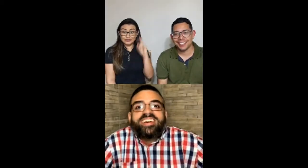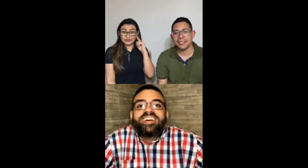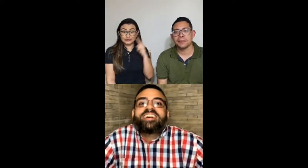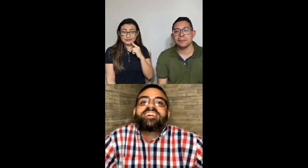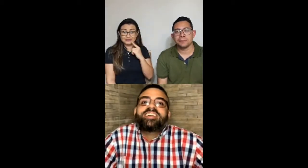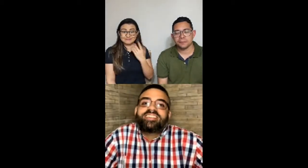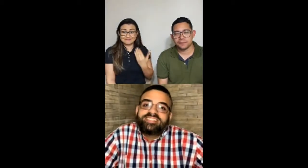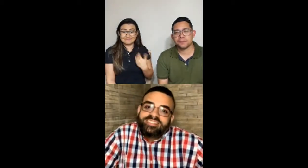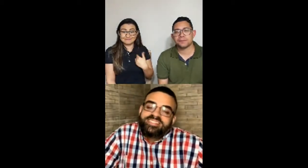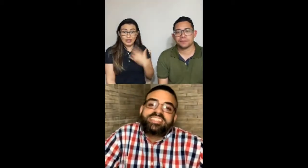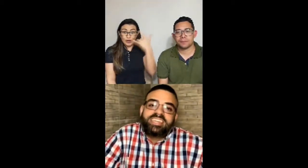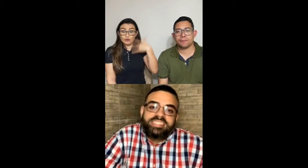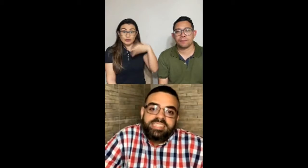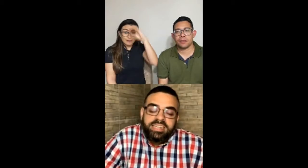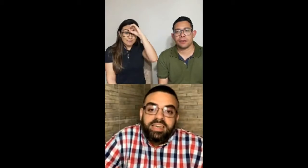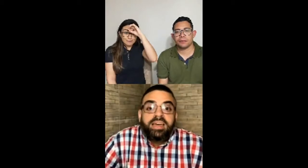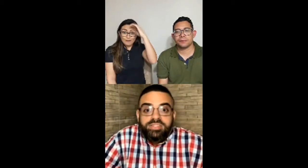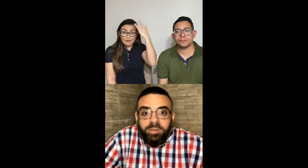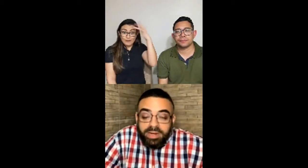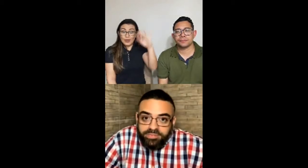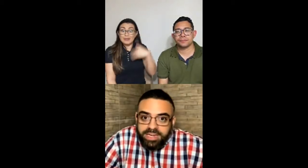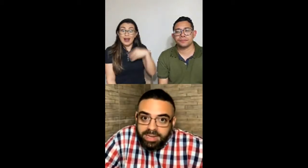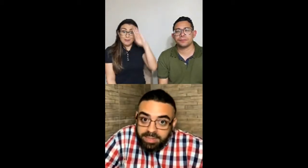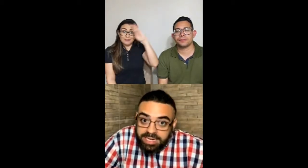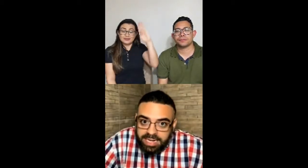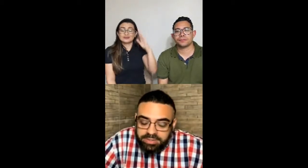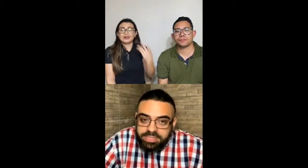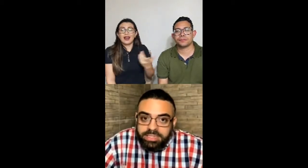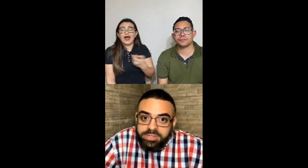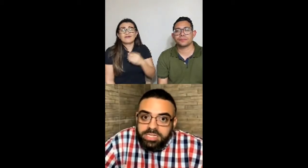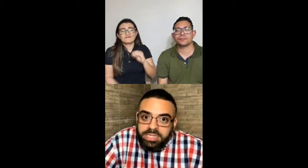Era uma mega igreja, eu não sabia. Não tem noção, entendeu?